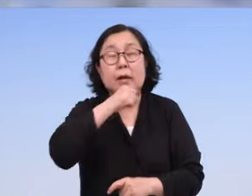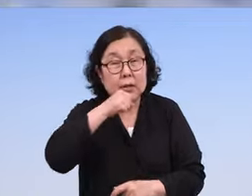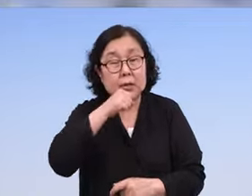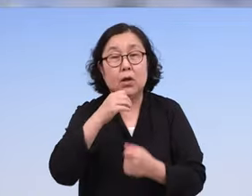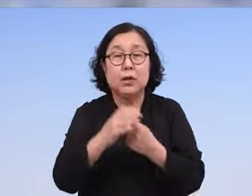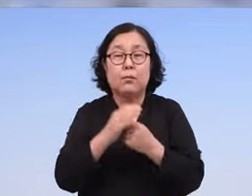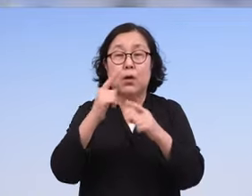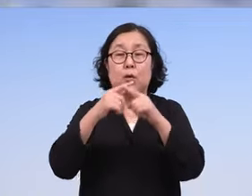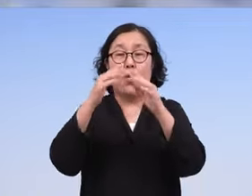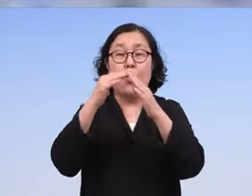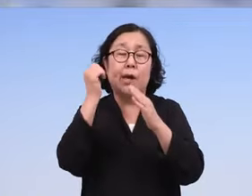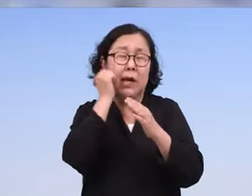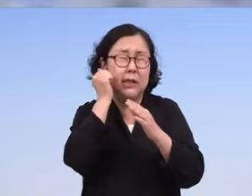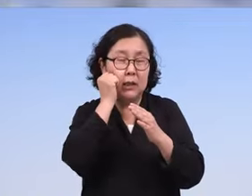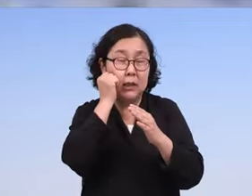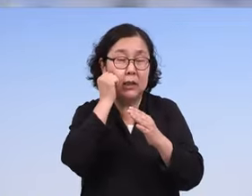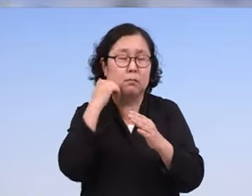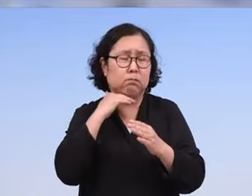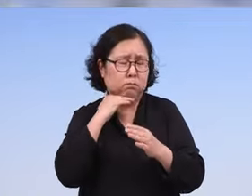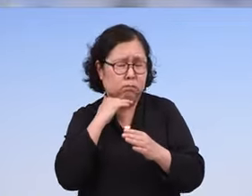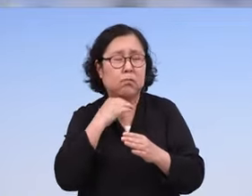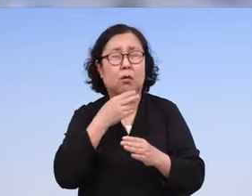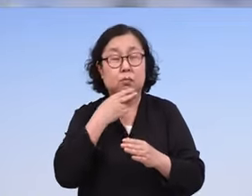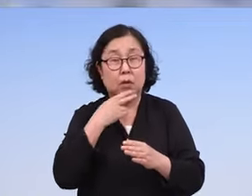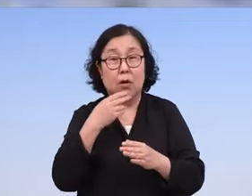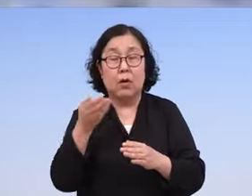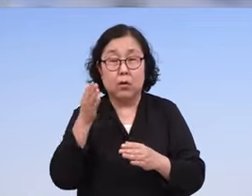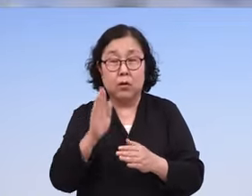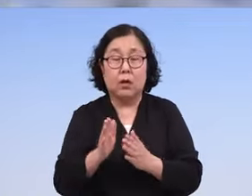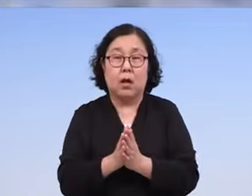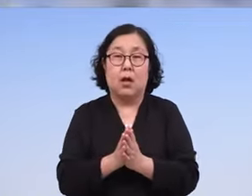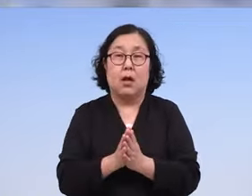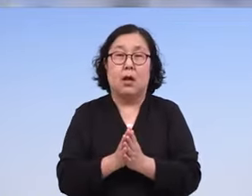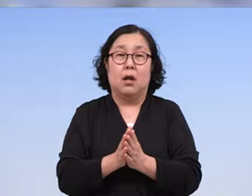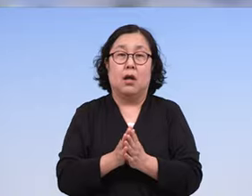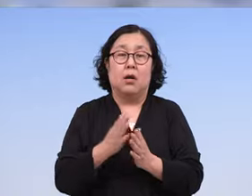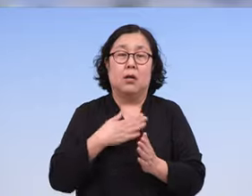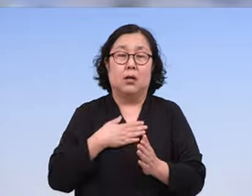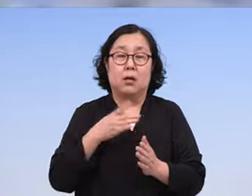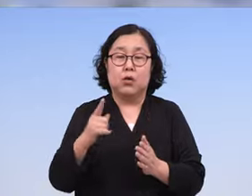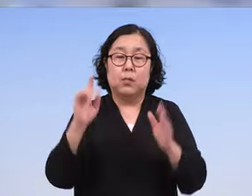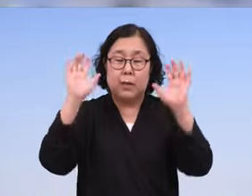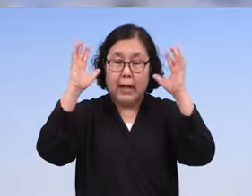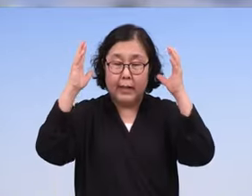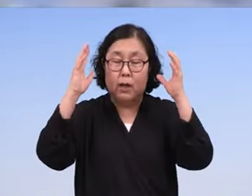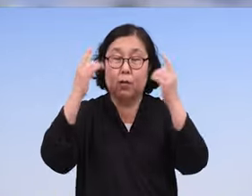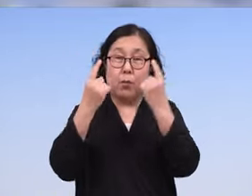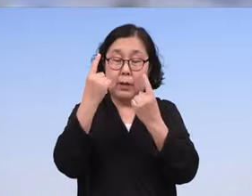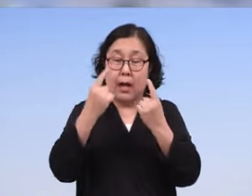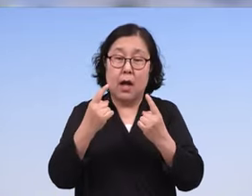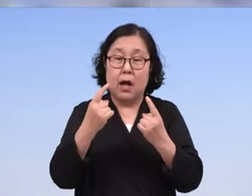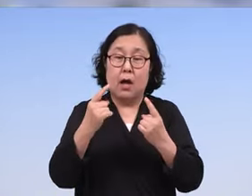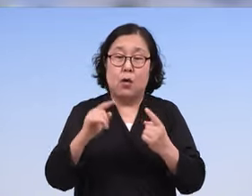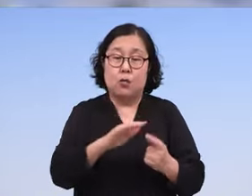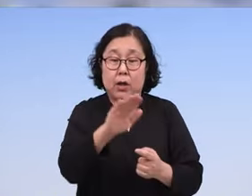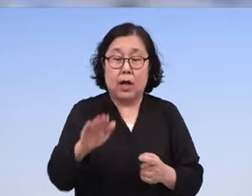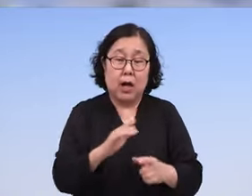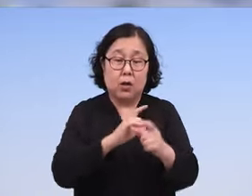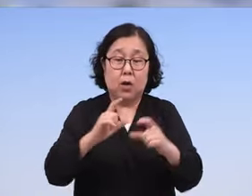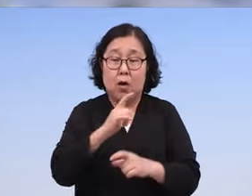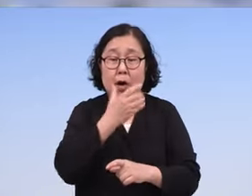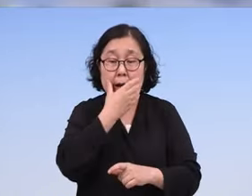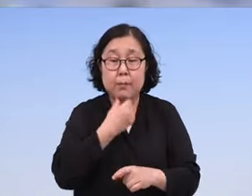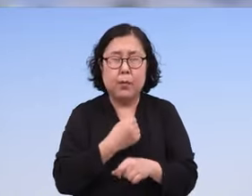뭐하러 교회 간식 기다리겠냐고요. 근데 이상한 건 요즘 애들보다 우리가 더 행복했던 거 아닙니까? 어제도